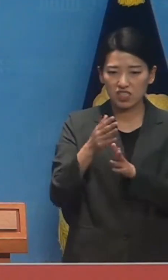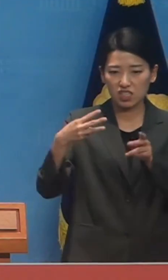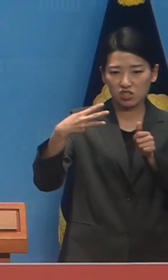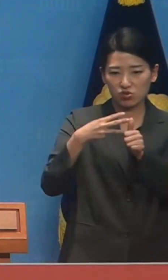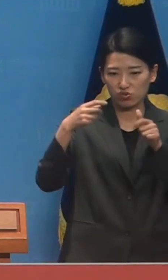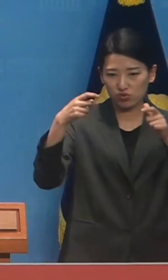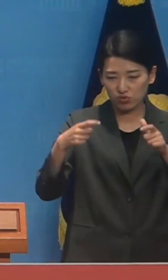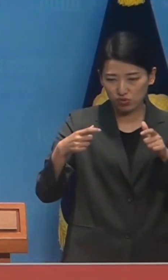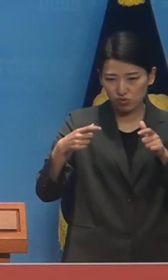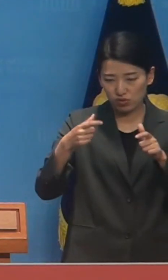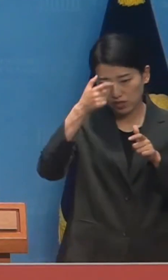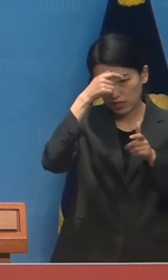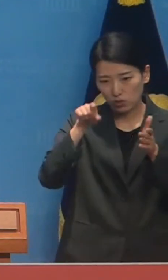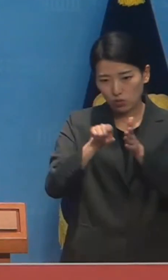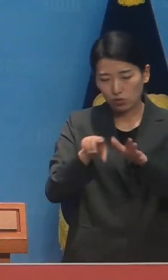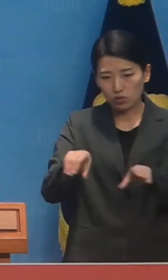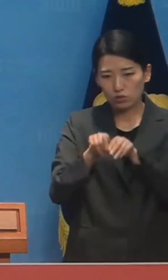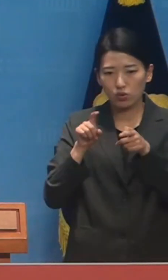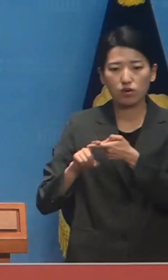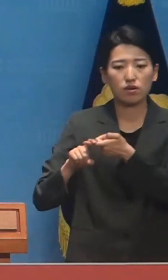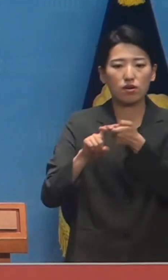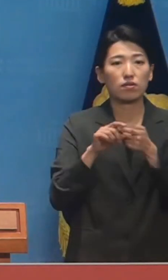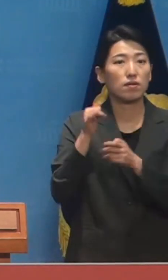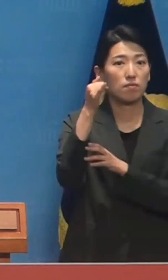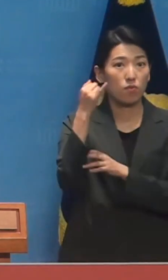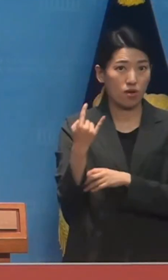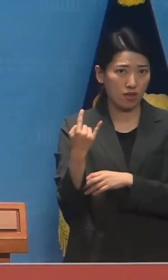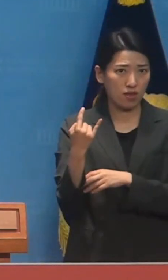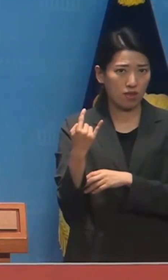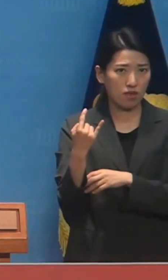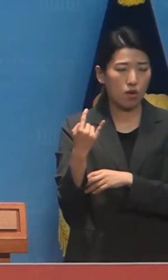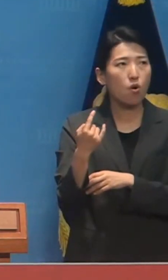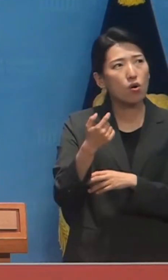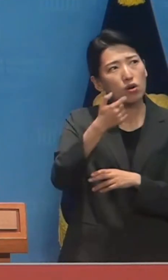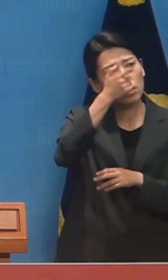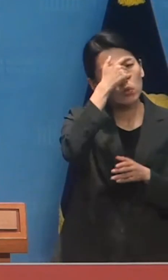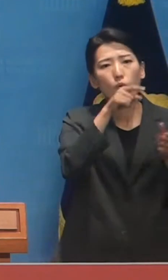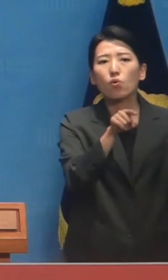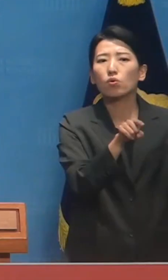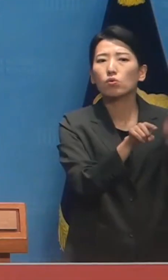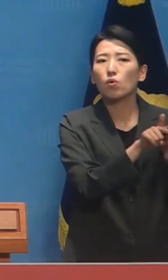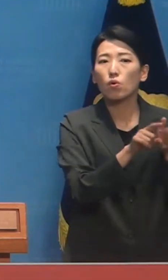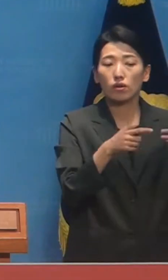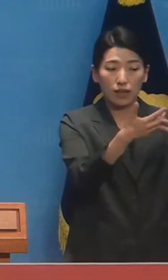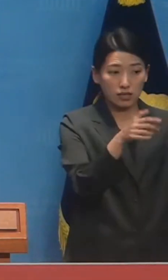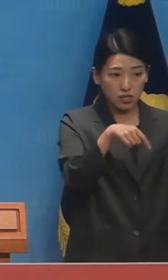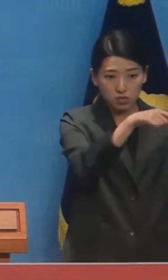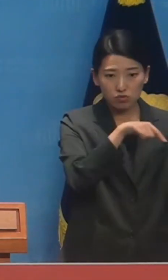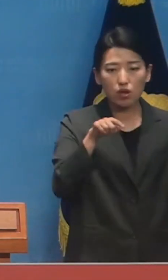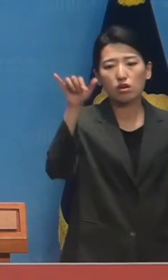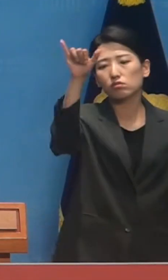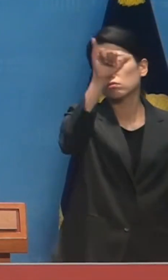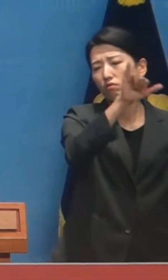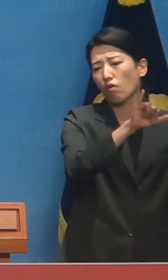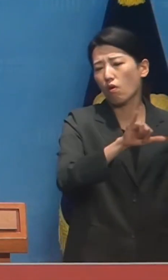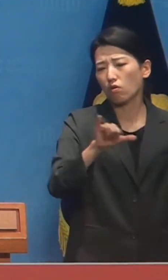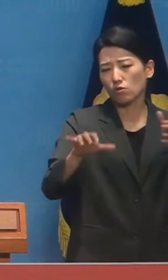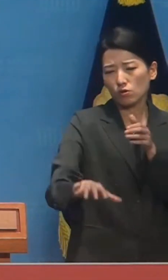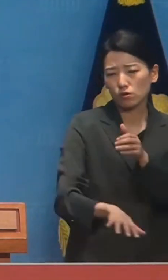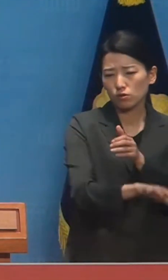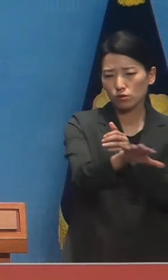기독교 총연합회 기독교 단체로서는 교파를 초월한 전국 규모의